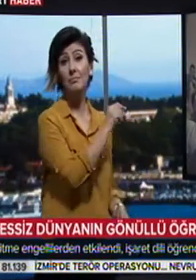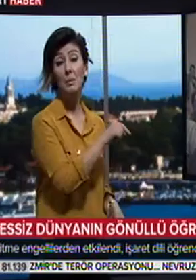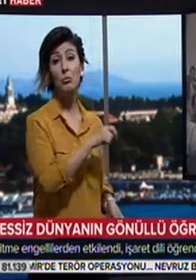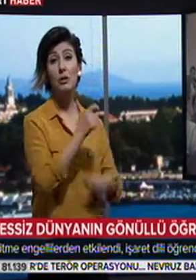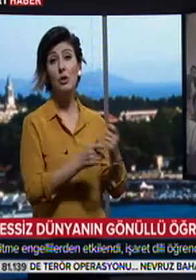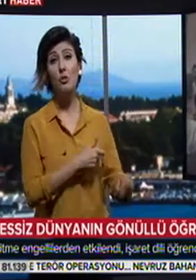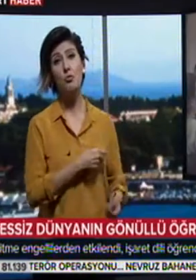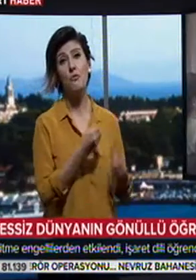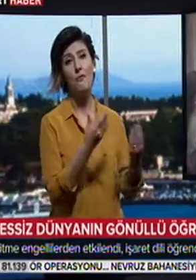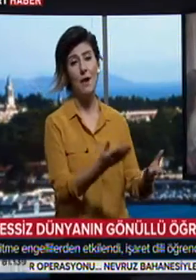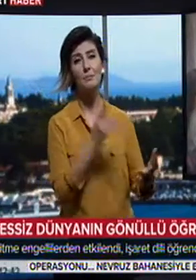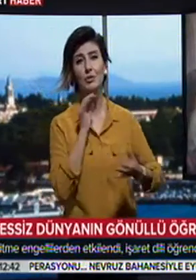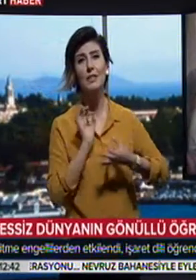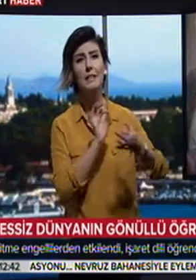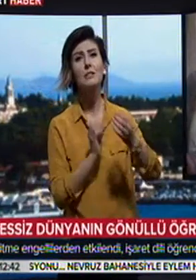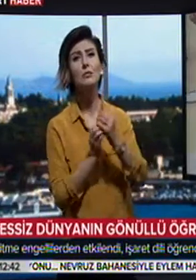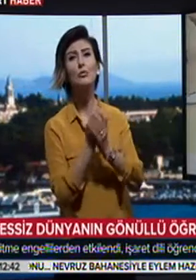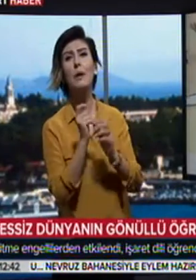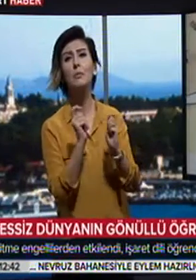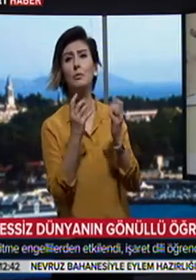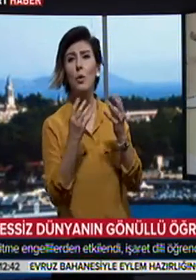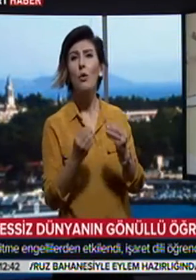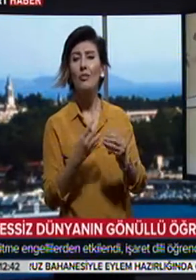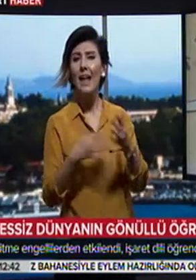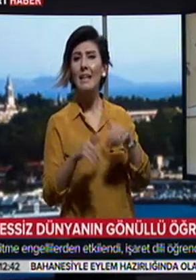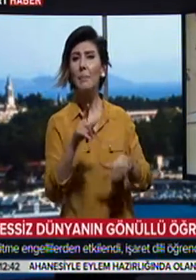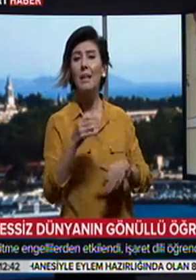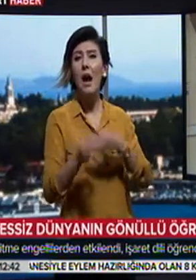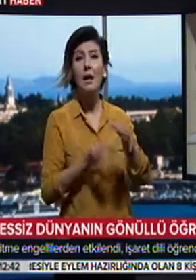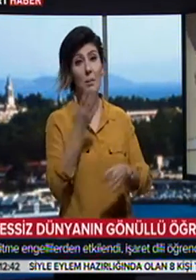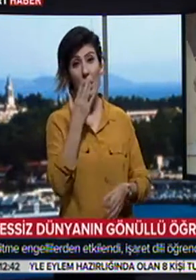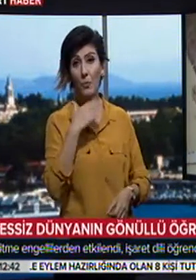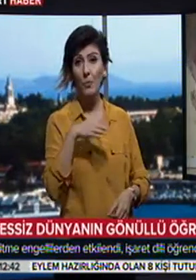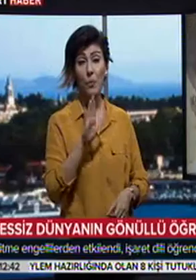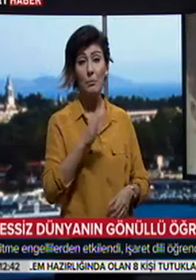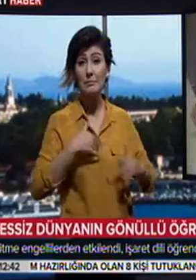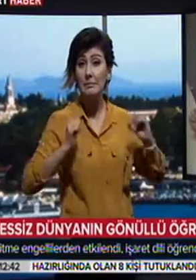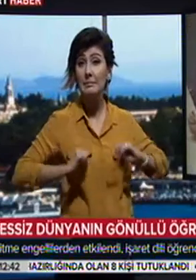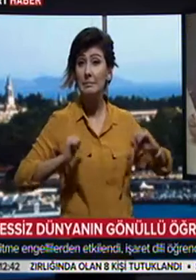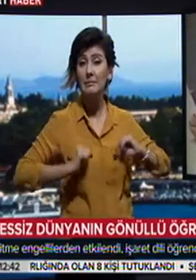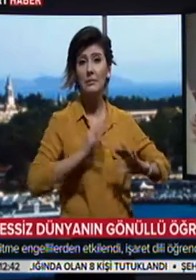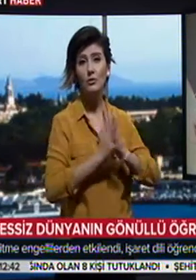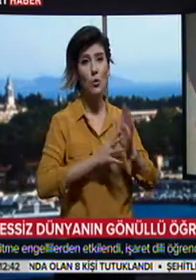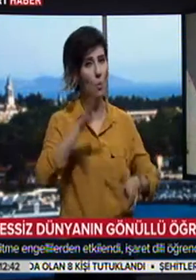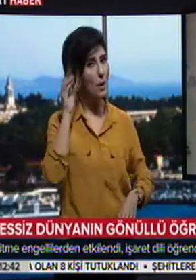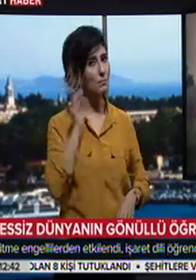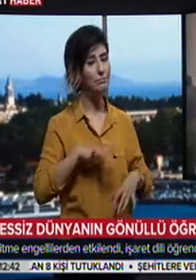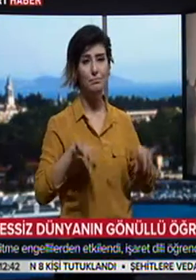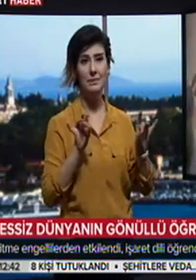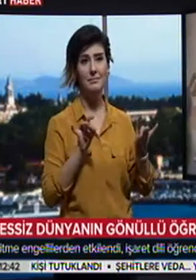bu işe gönül vermiş. İletişim kurmak zorunda olduğu engelli bir yakını olmadığı halde azmetmiş, işaret dilini